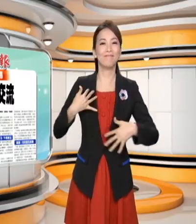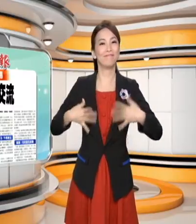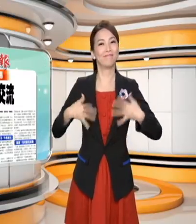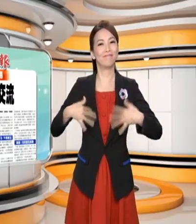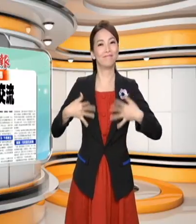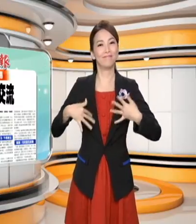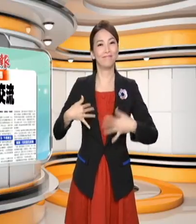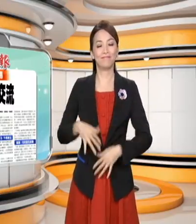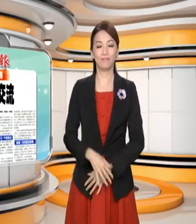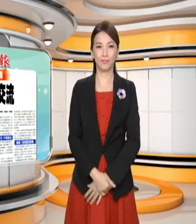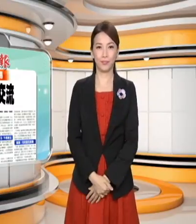好好交流。